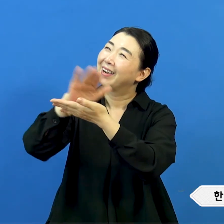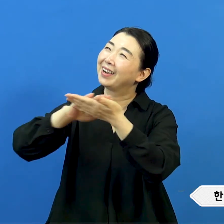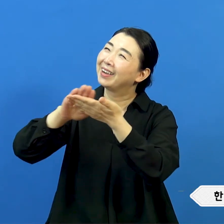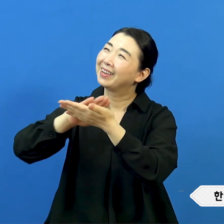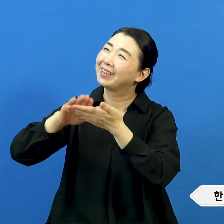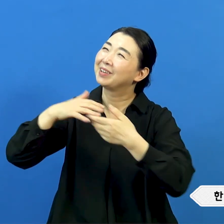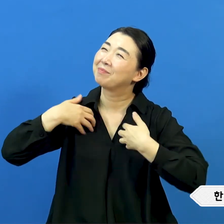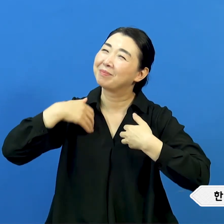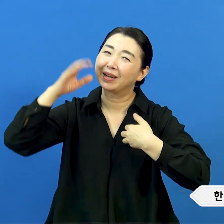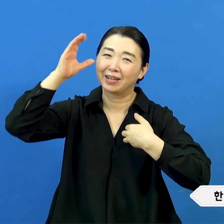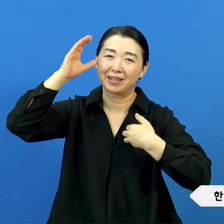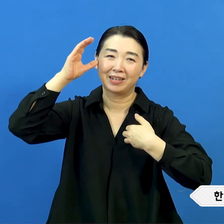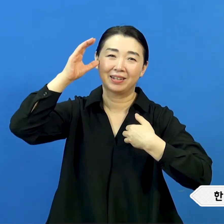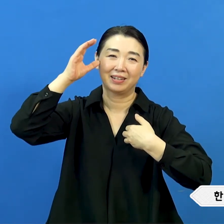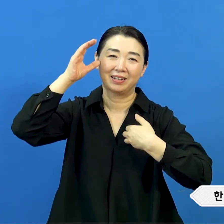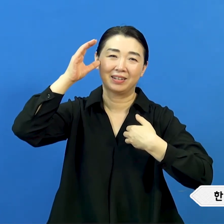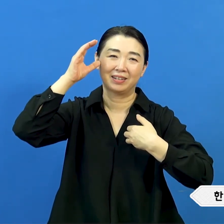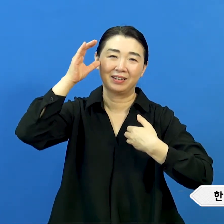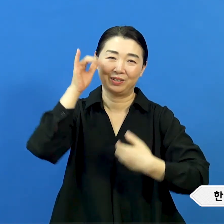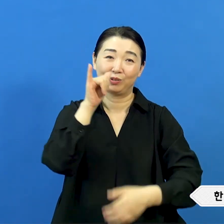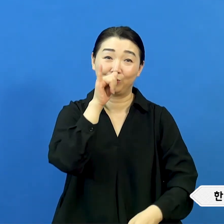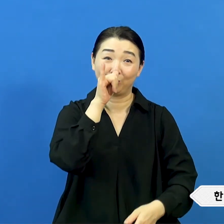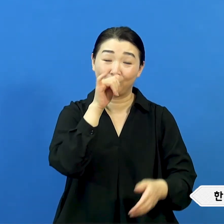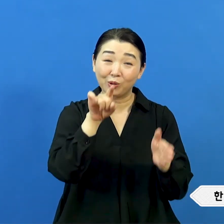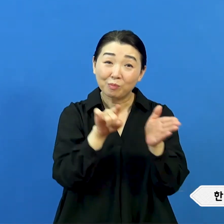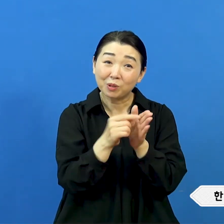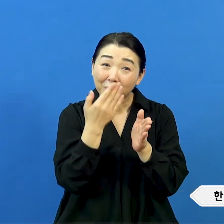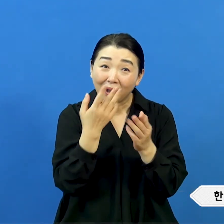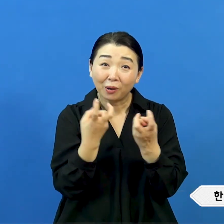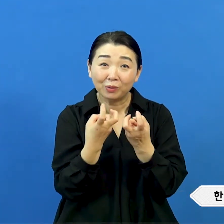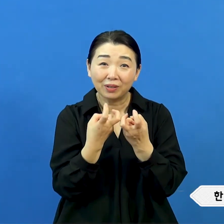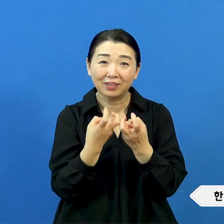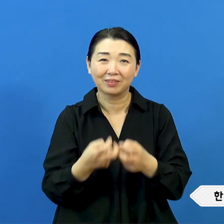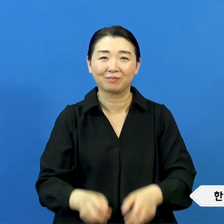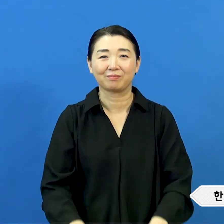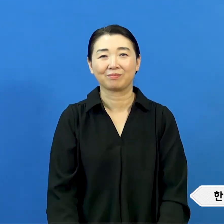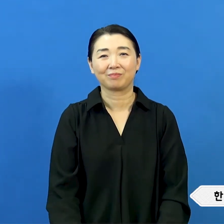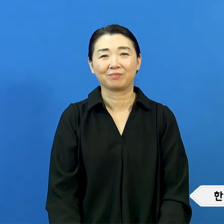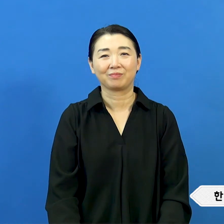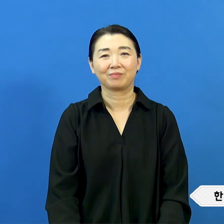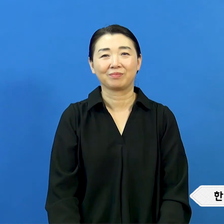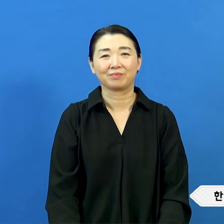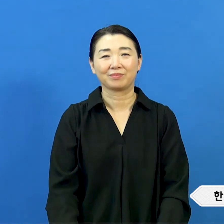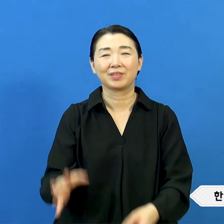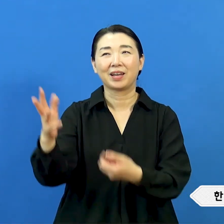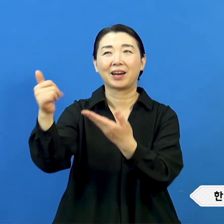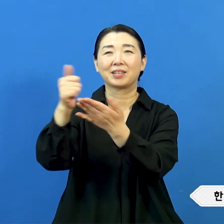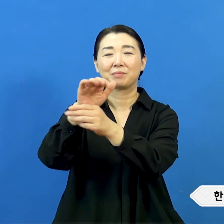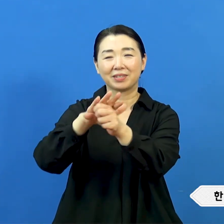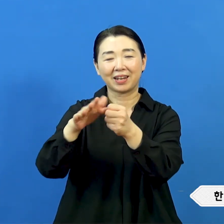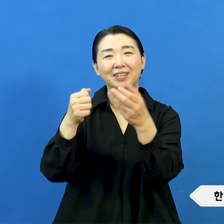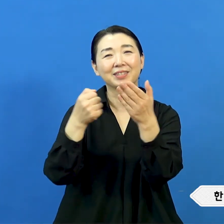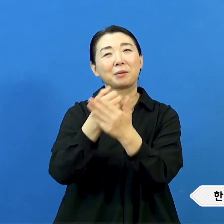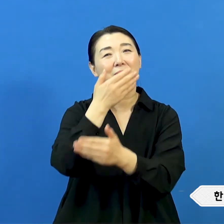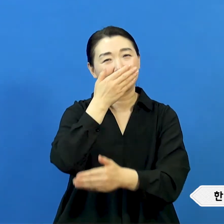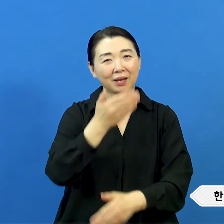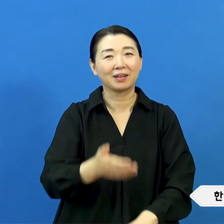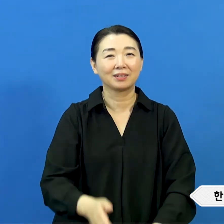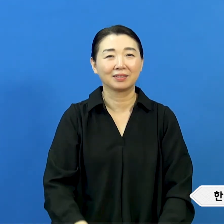있습니다. 그걸 어떻게 믿을 수 있냐고요? 하나님은 사랑이시기 때문에